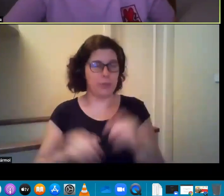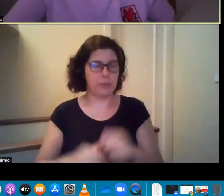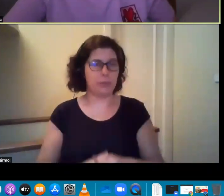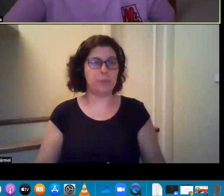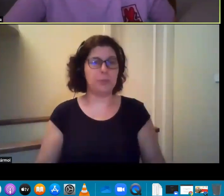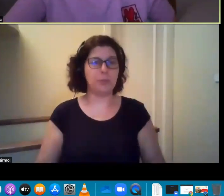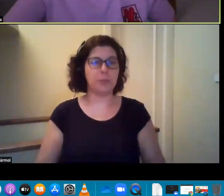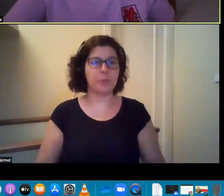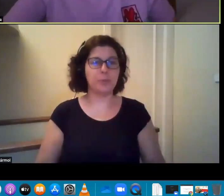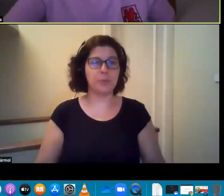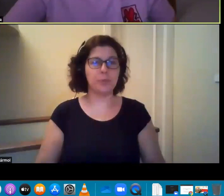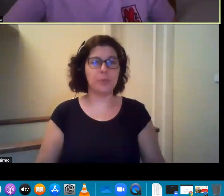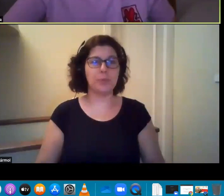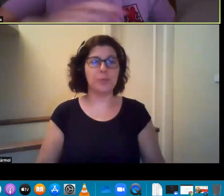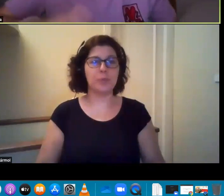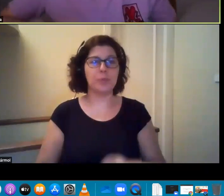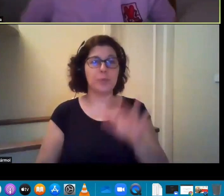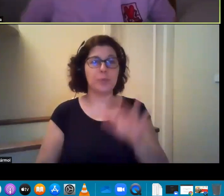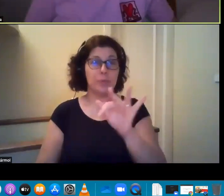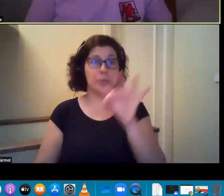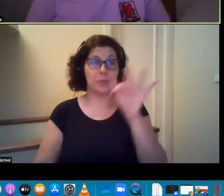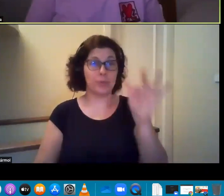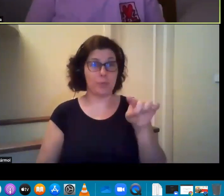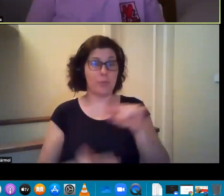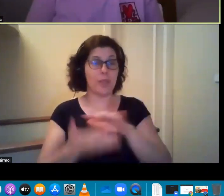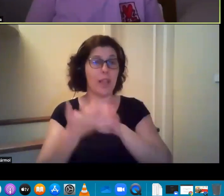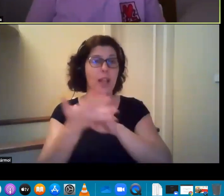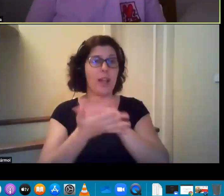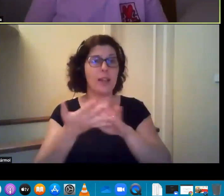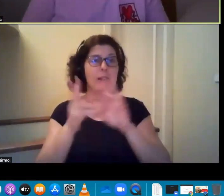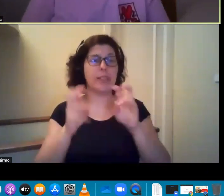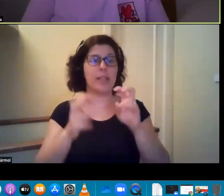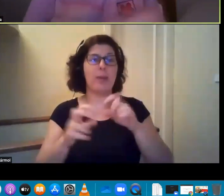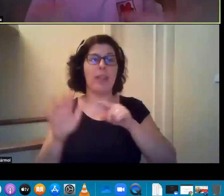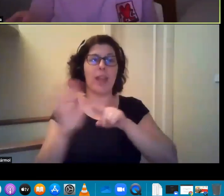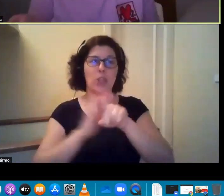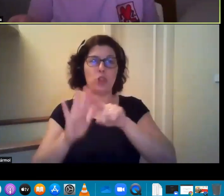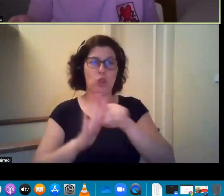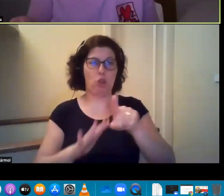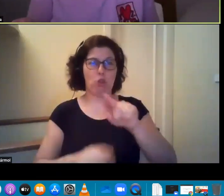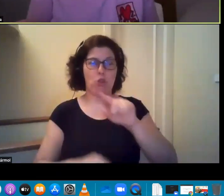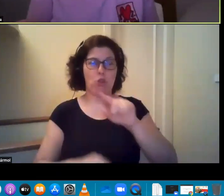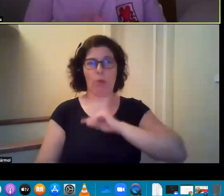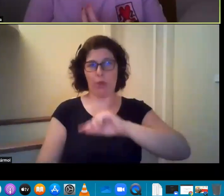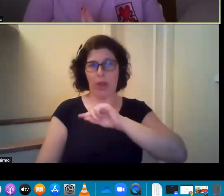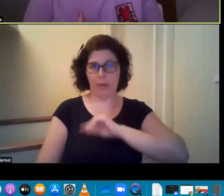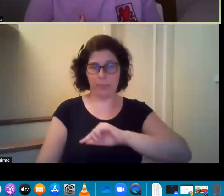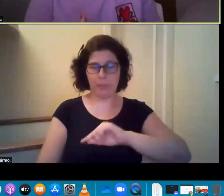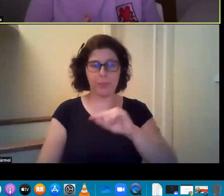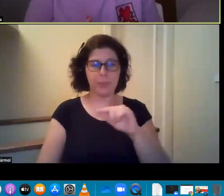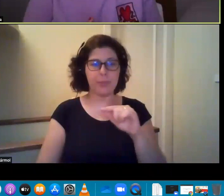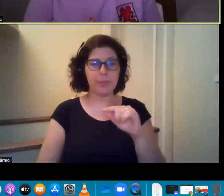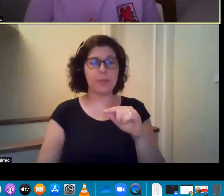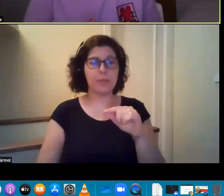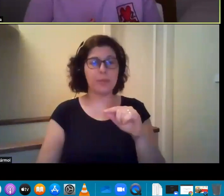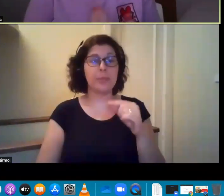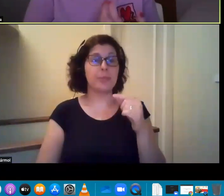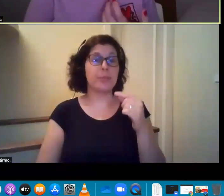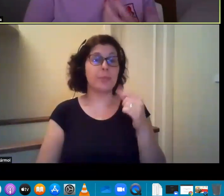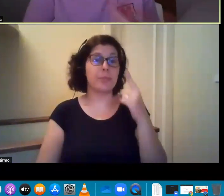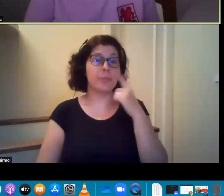en la siguiente diapositiva hablaba un poco de gestión emocional. Al final vamos a enfrentarnos con grupos de